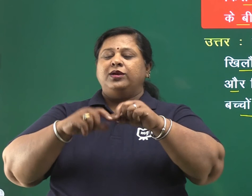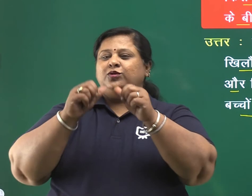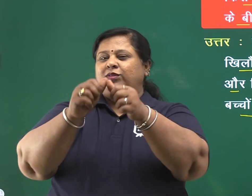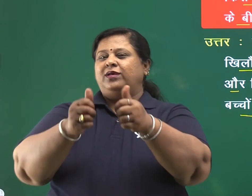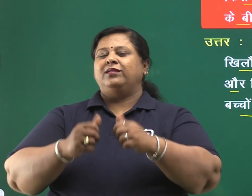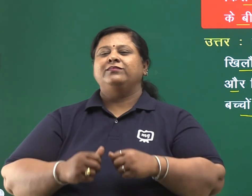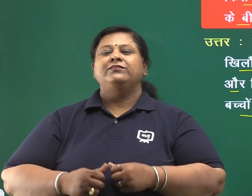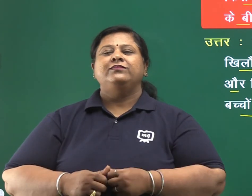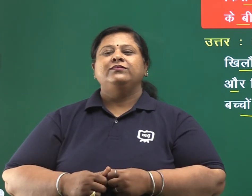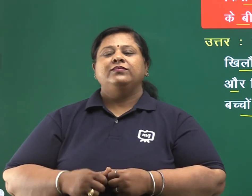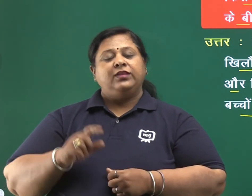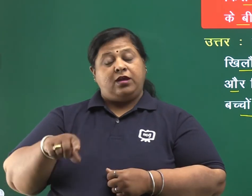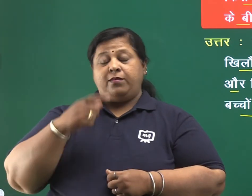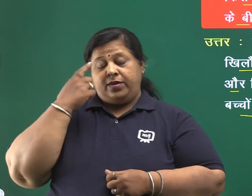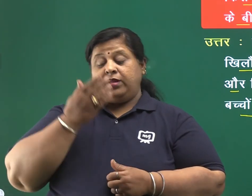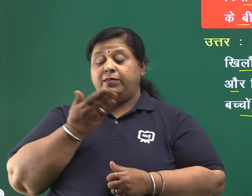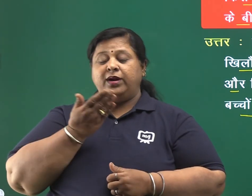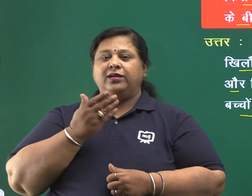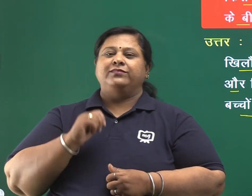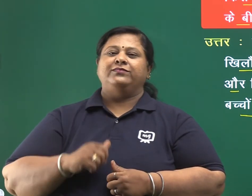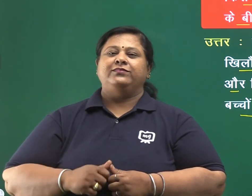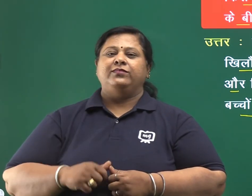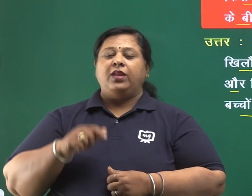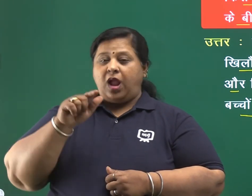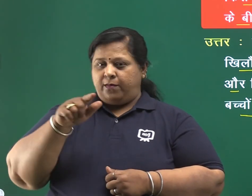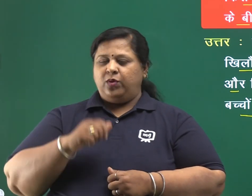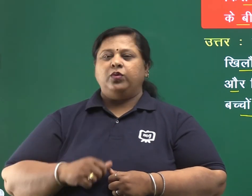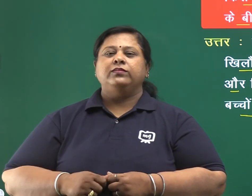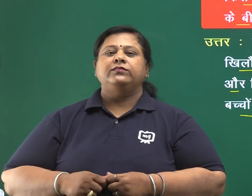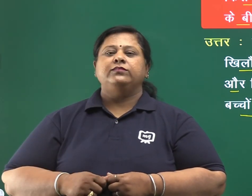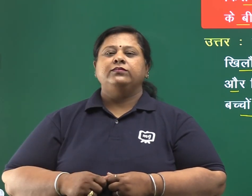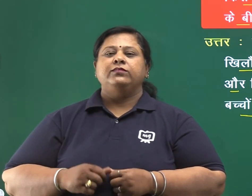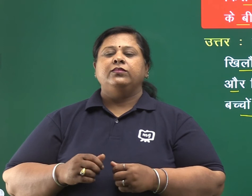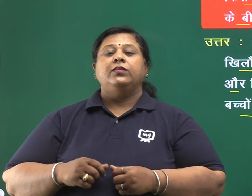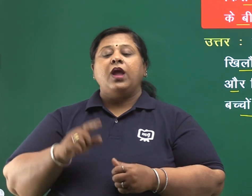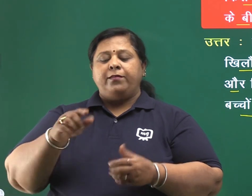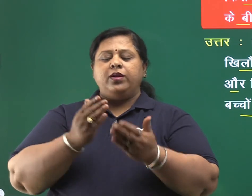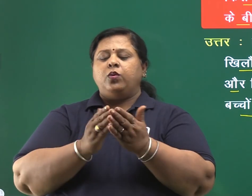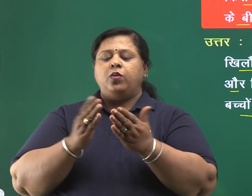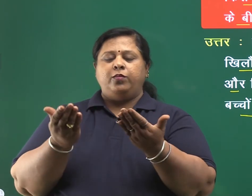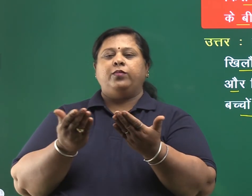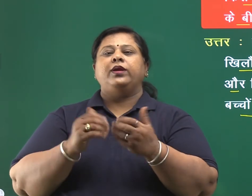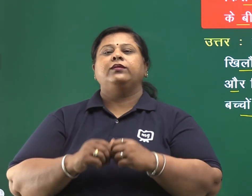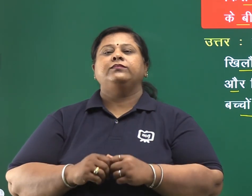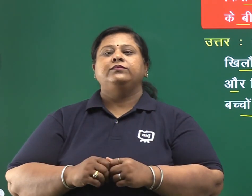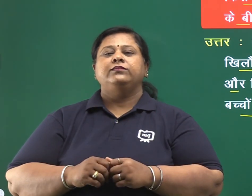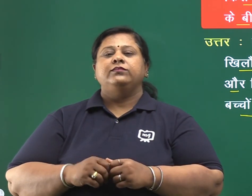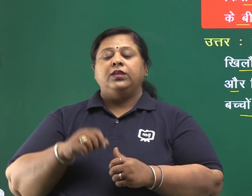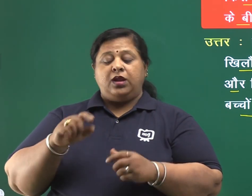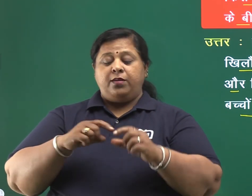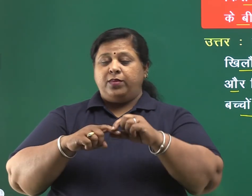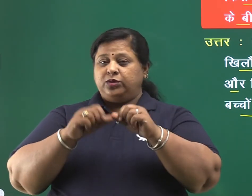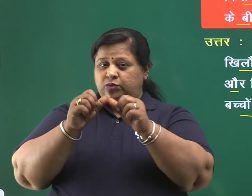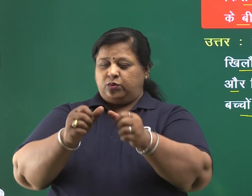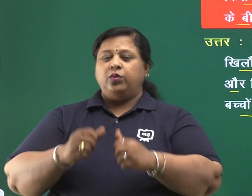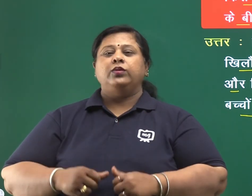प्रश्नोत्तर यहाँ पढ़े। आप लोग अपनी नोटबुक में इन